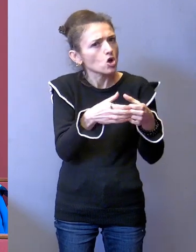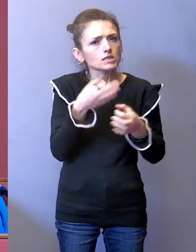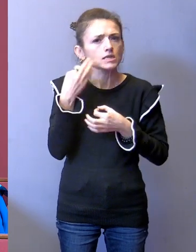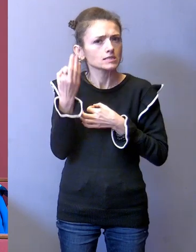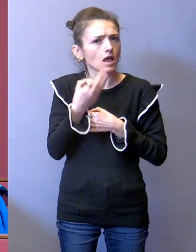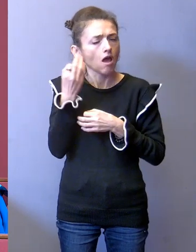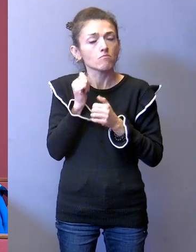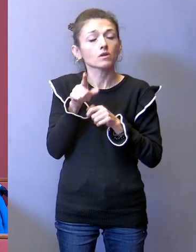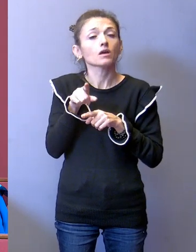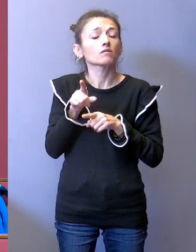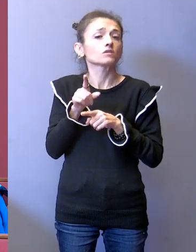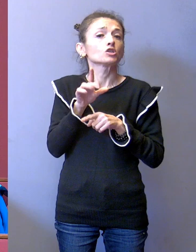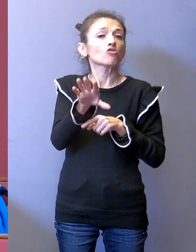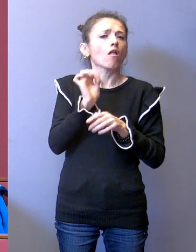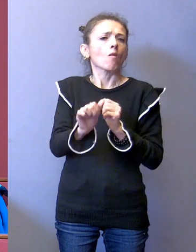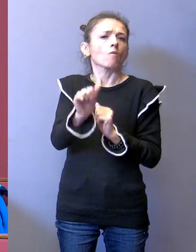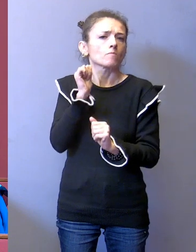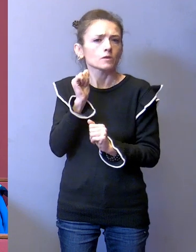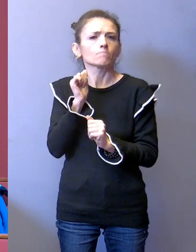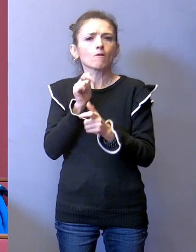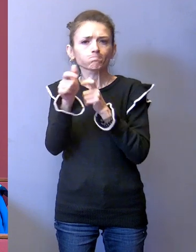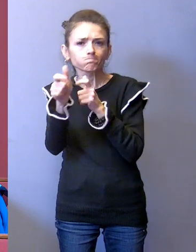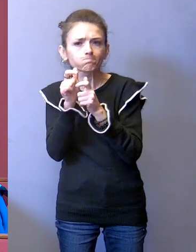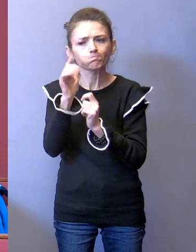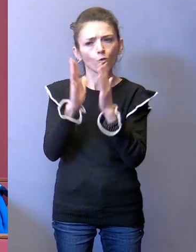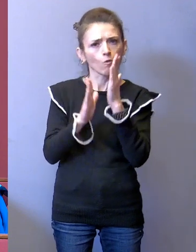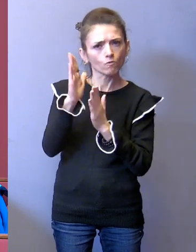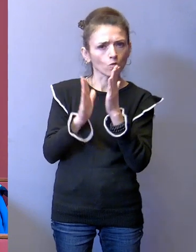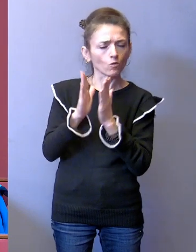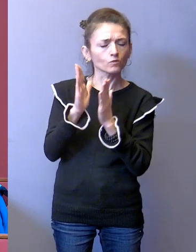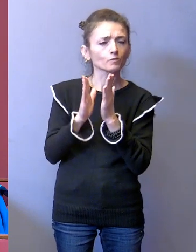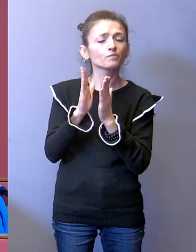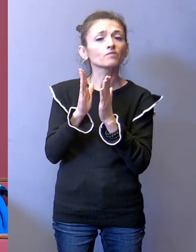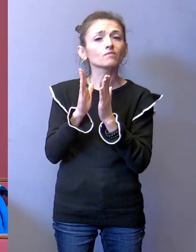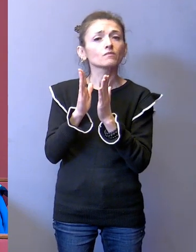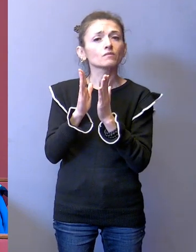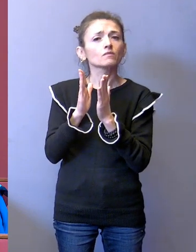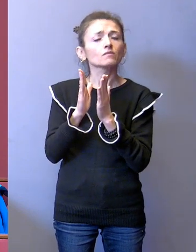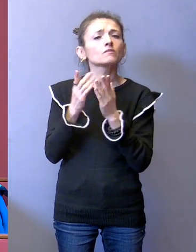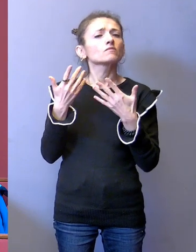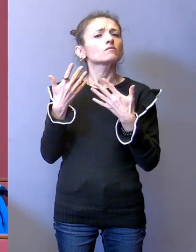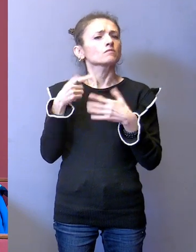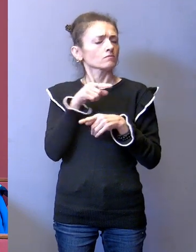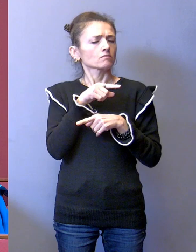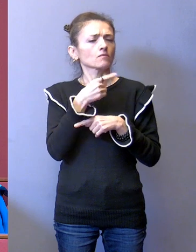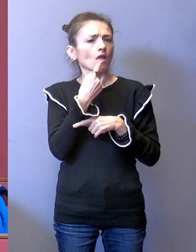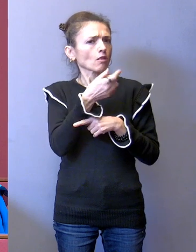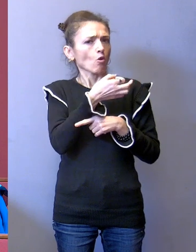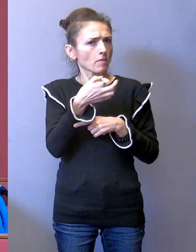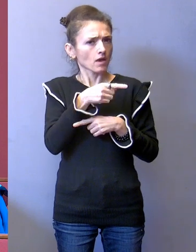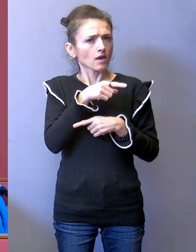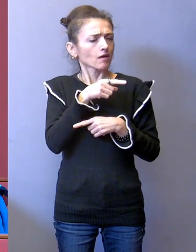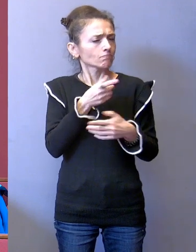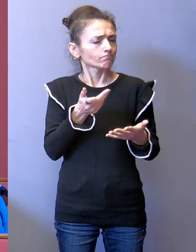prima delle smascelte che ci vengono fatte e ovviamente come veniva detto sottolineato mi